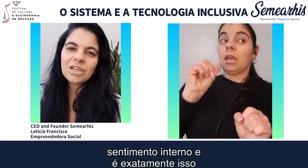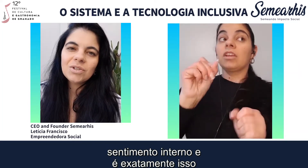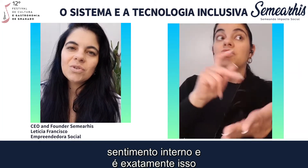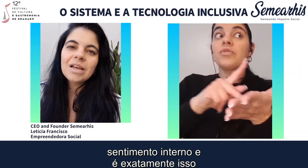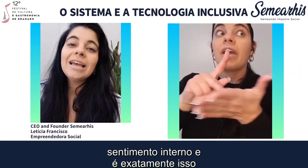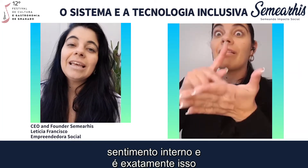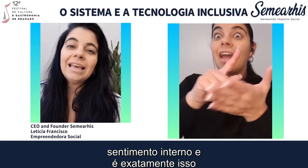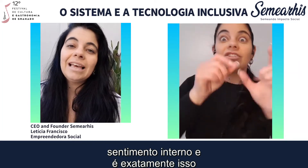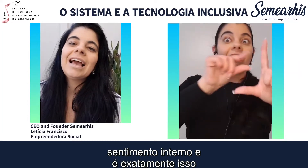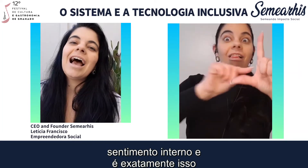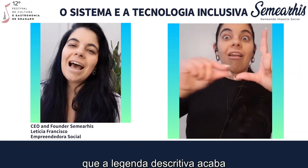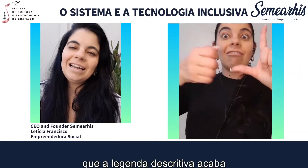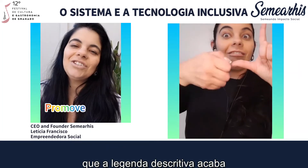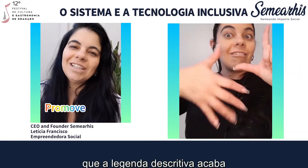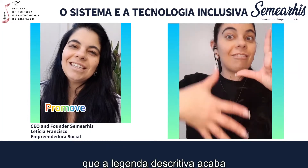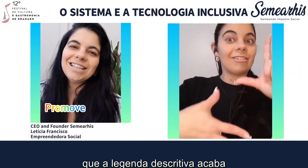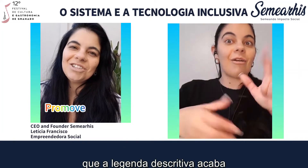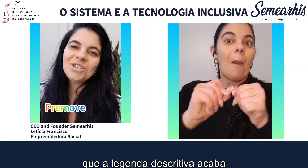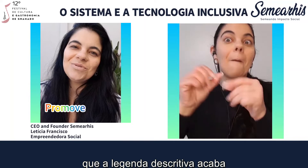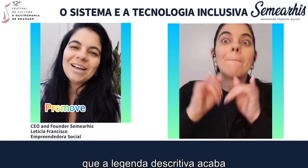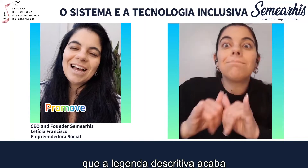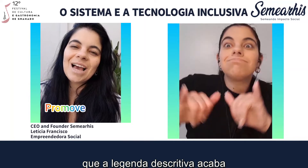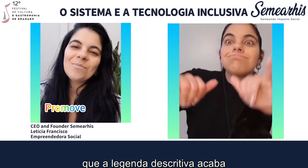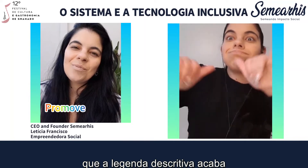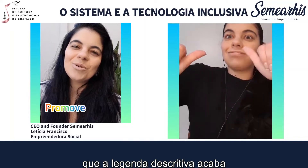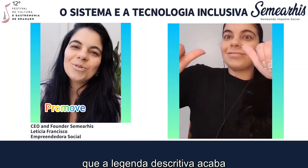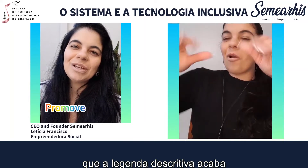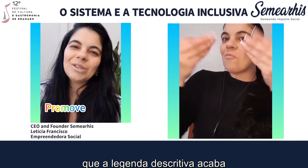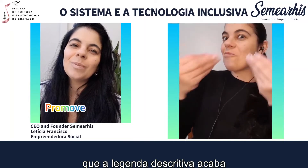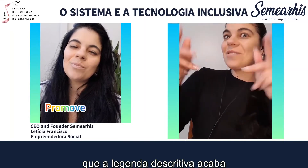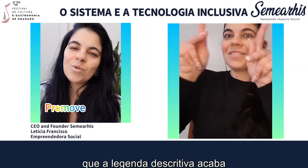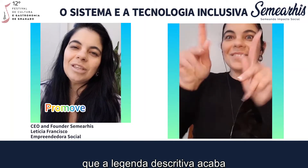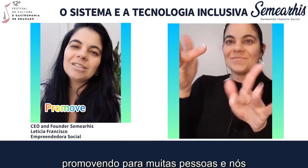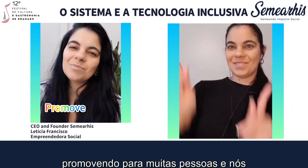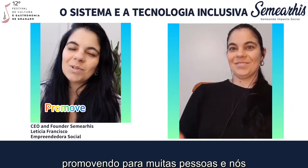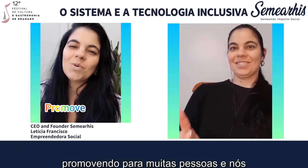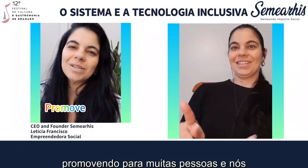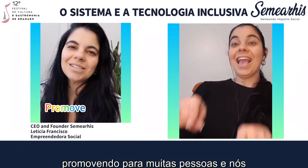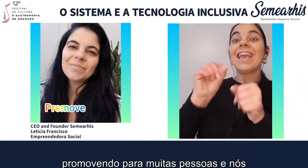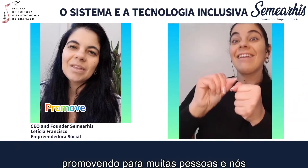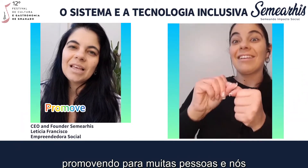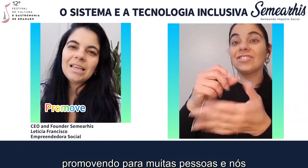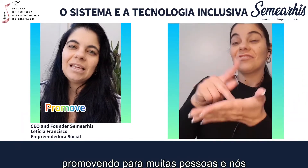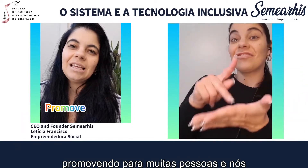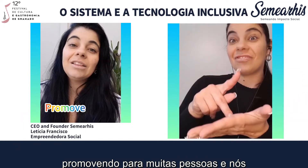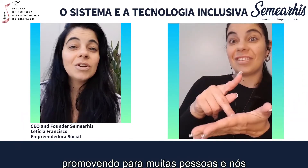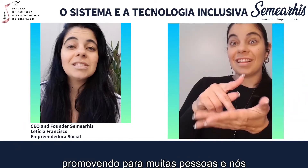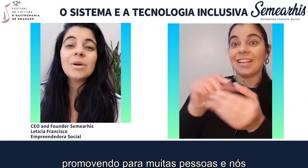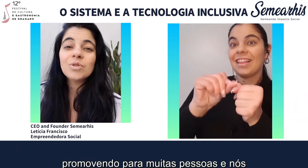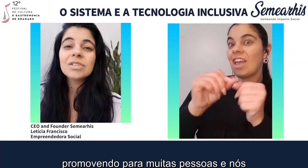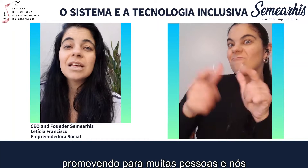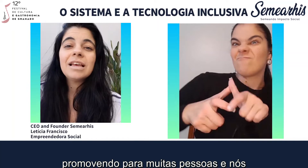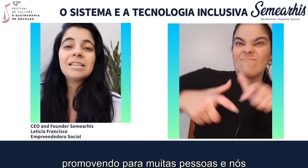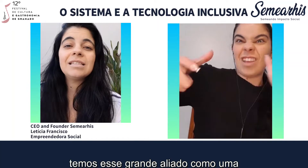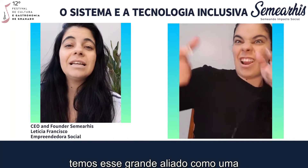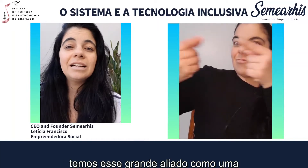exatamente isso que a legenda descritiva acaba promovendo para muitas pessoas. E nós